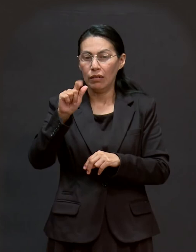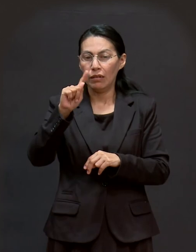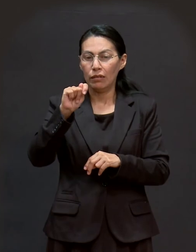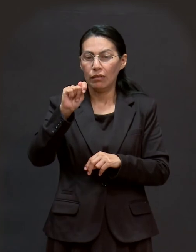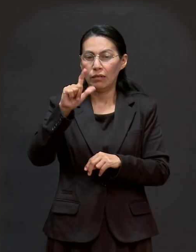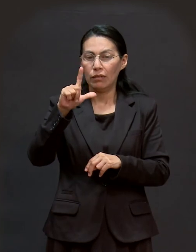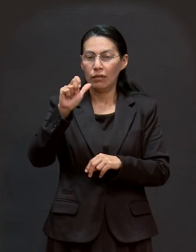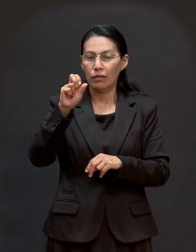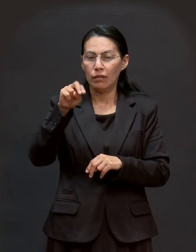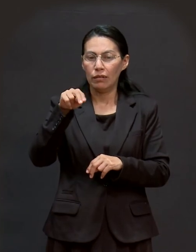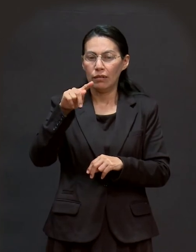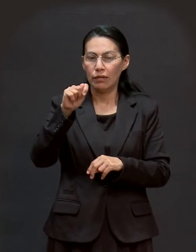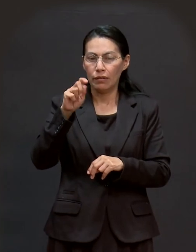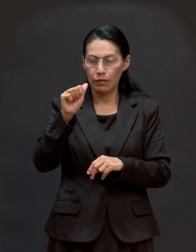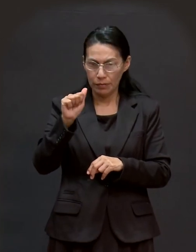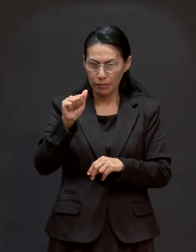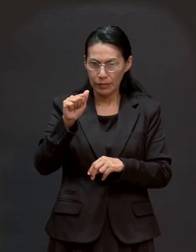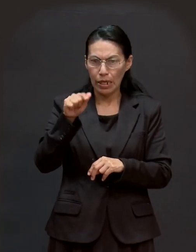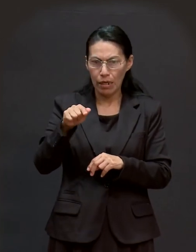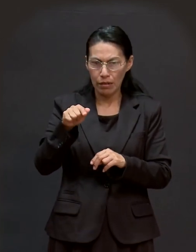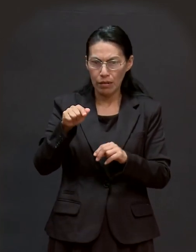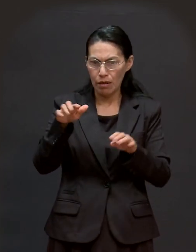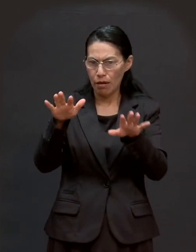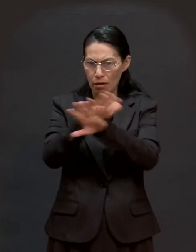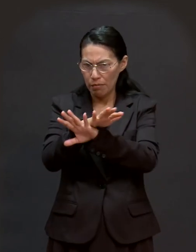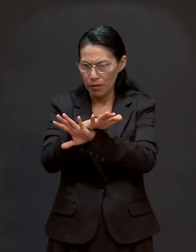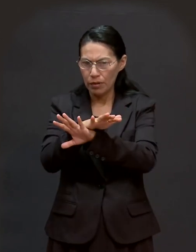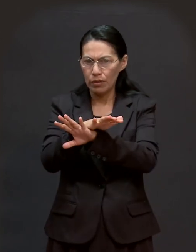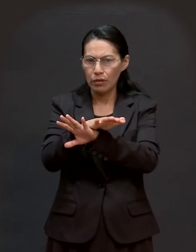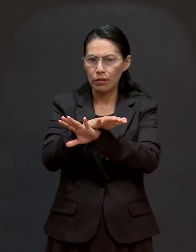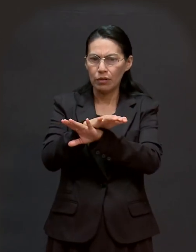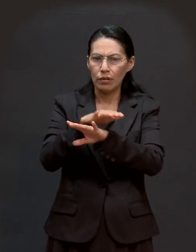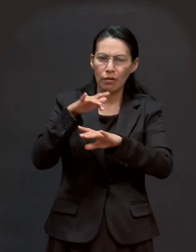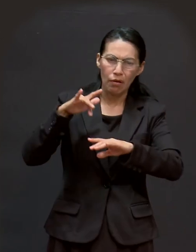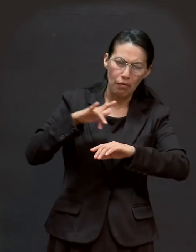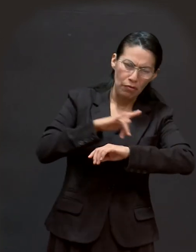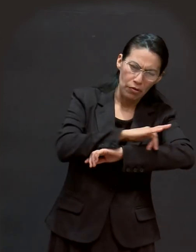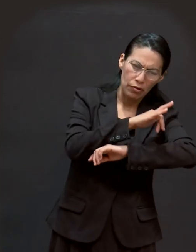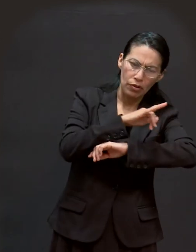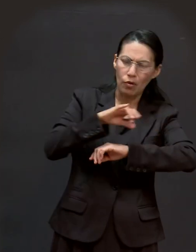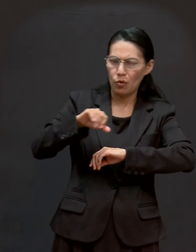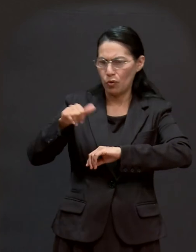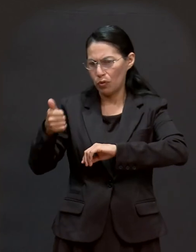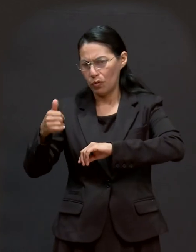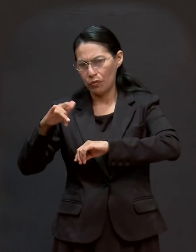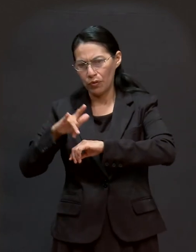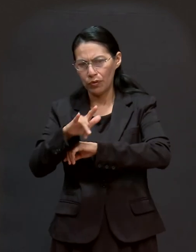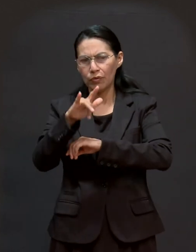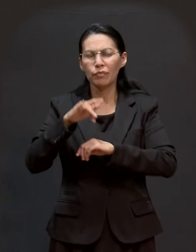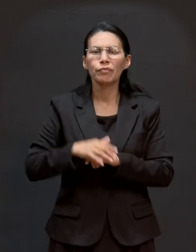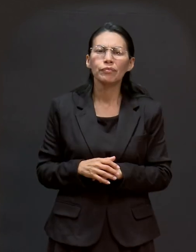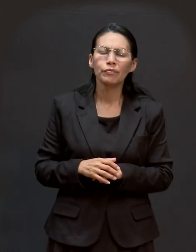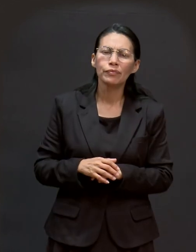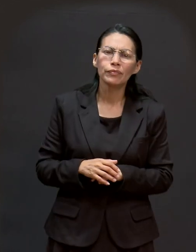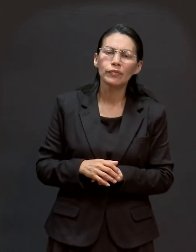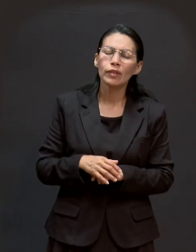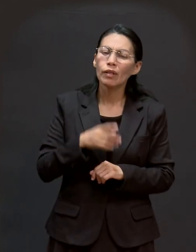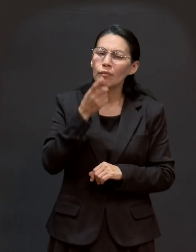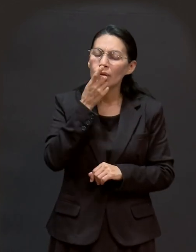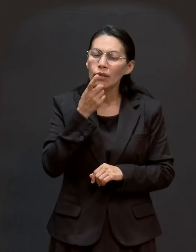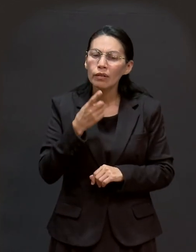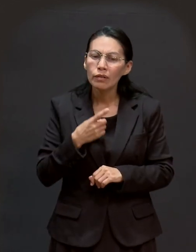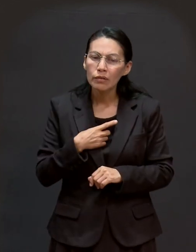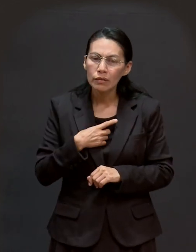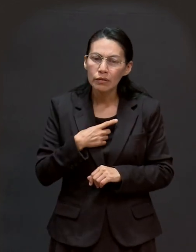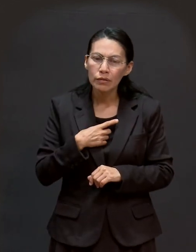atlanta les llegó a la puerta donde tenía que hacer el transbordo de una puerta de un de un avión al